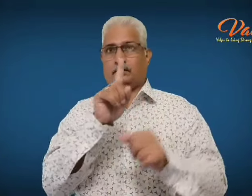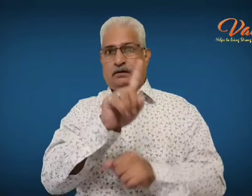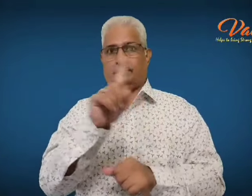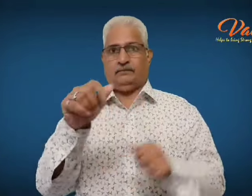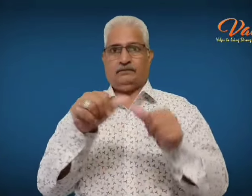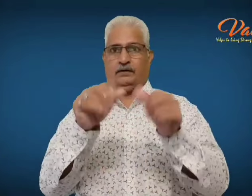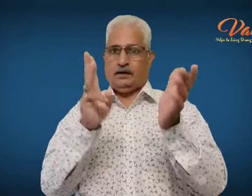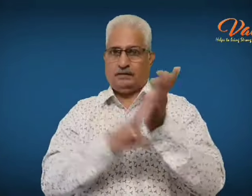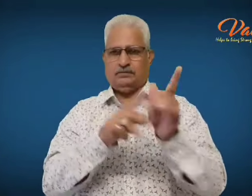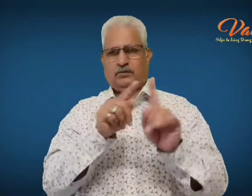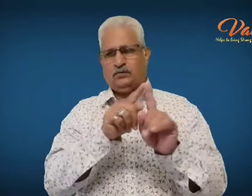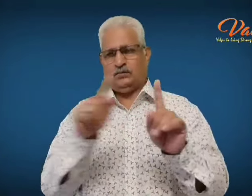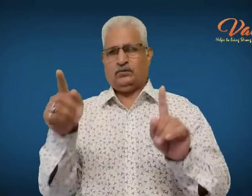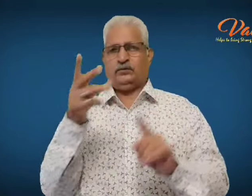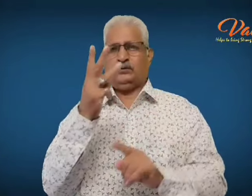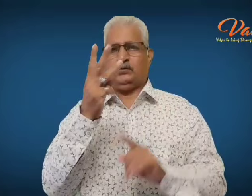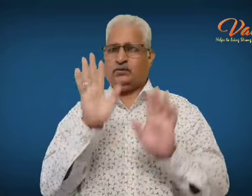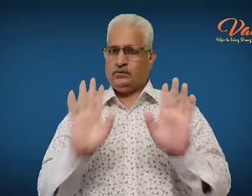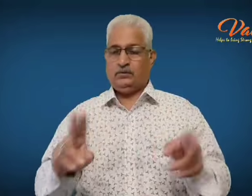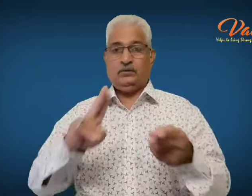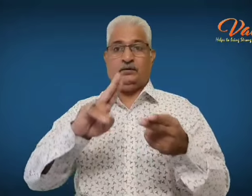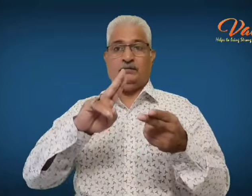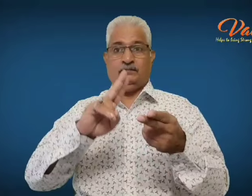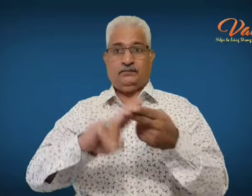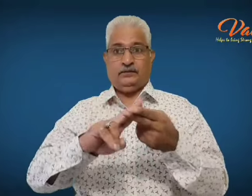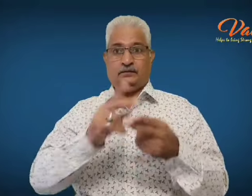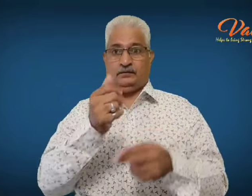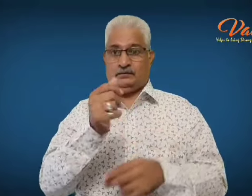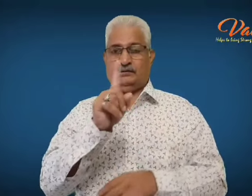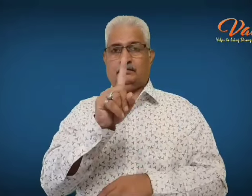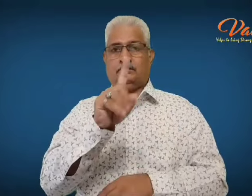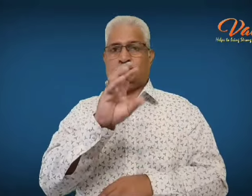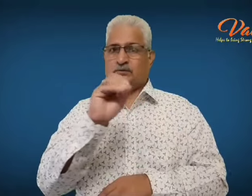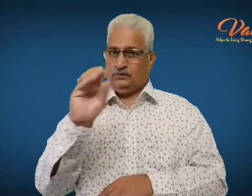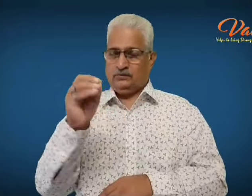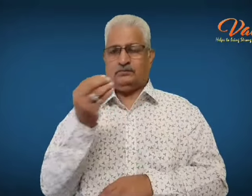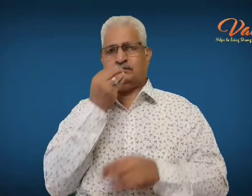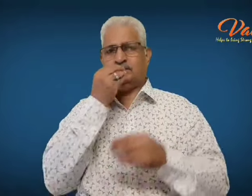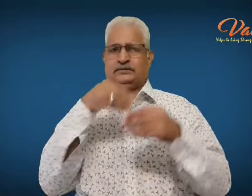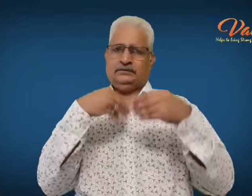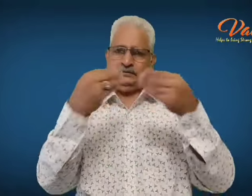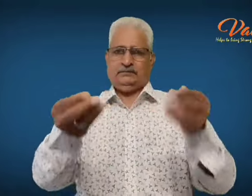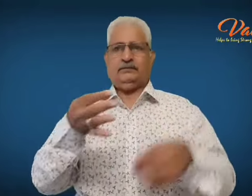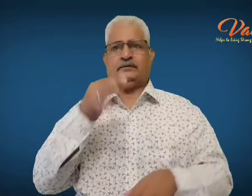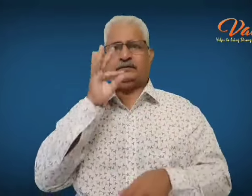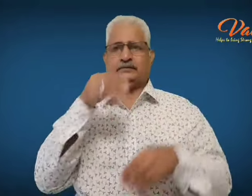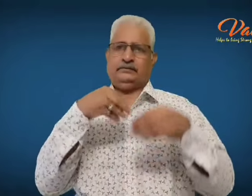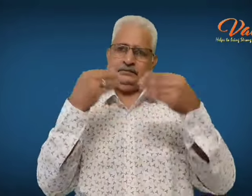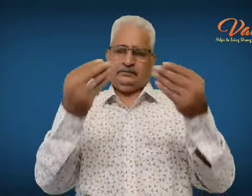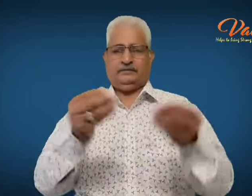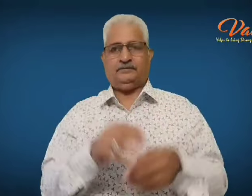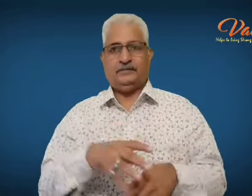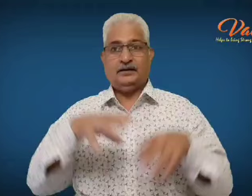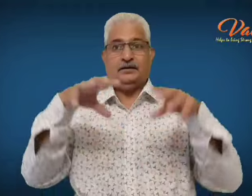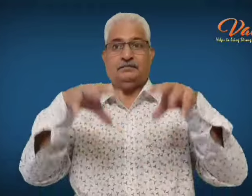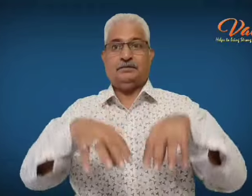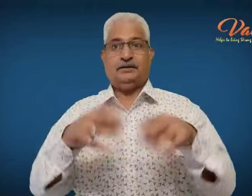4 अगस्त 2024 को हमारा ये प्रोग्राम है। आप सभी टाइम से यहाँ पर आएँ, जहां पर एक व्यक्ति का 100 रुपए का टिकट रहेगा।